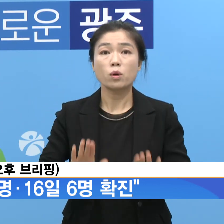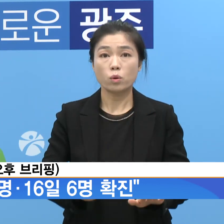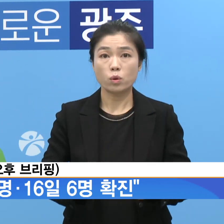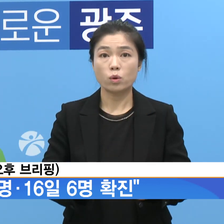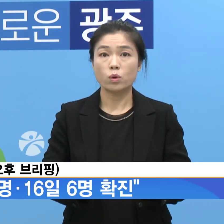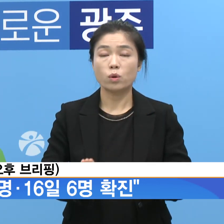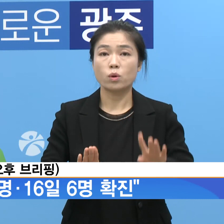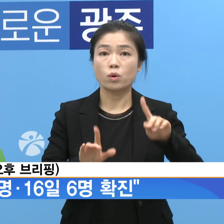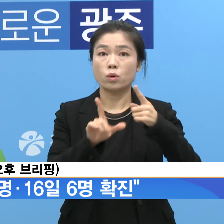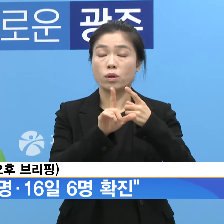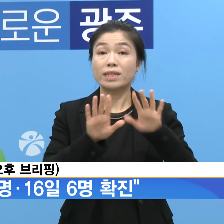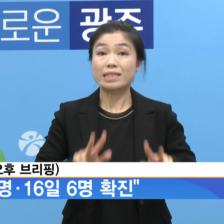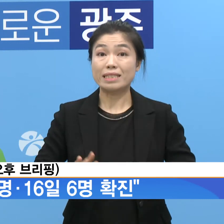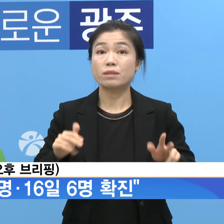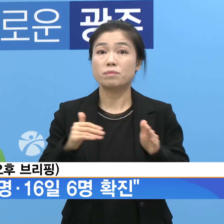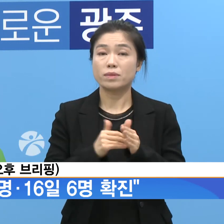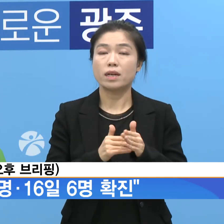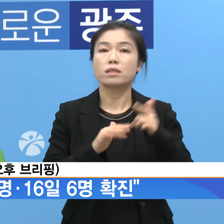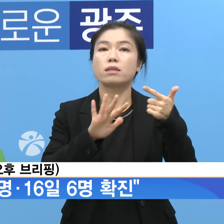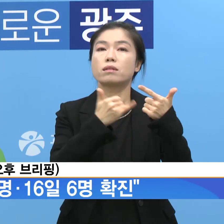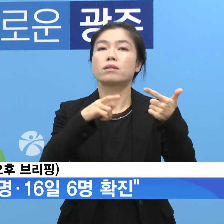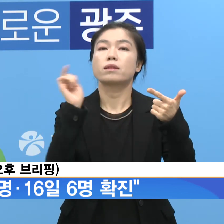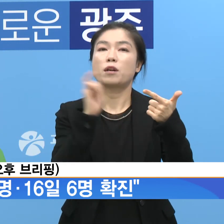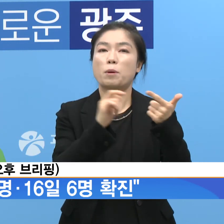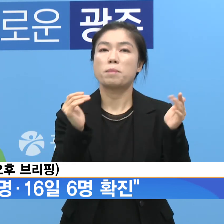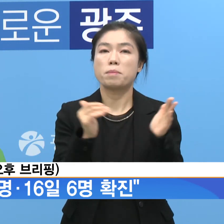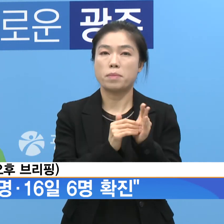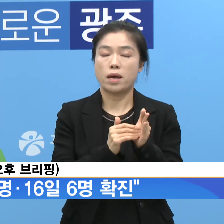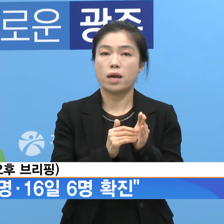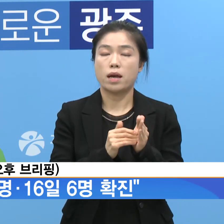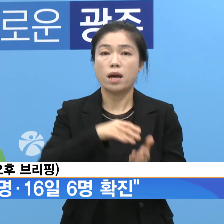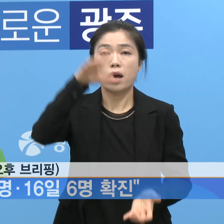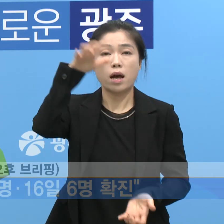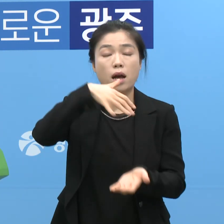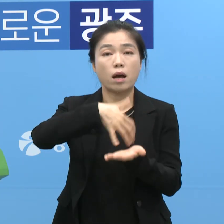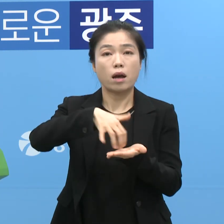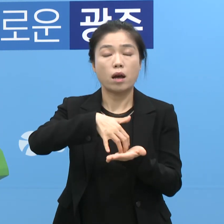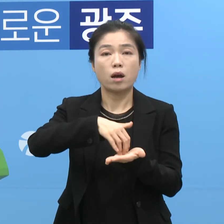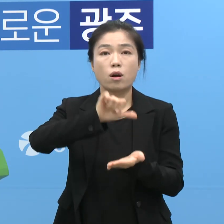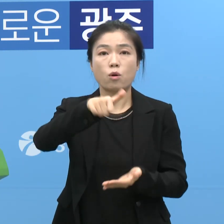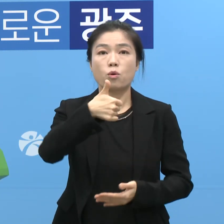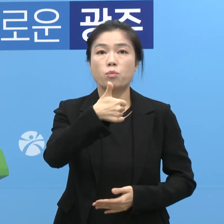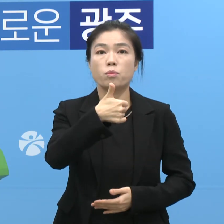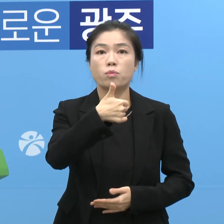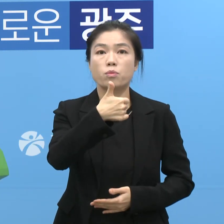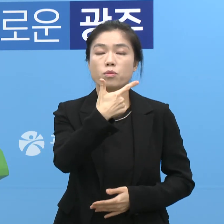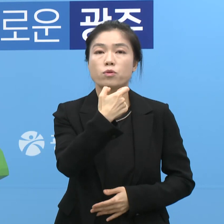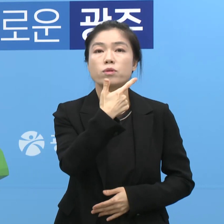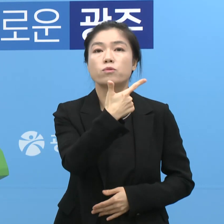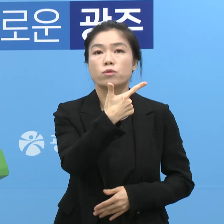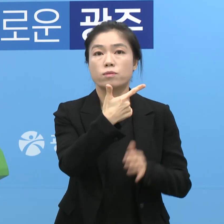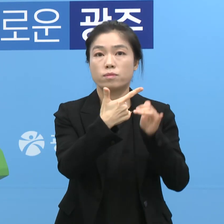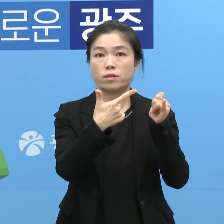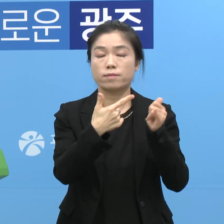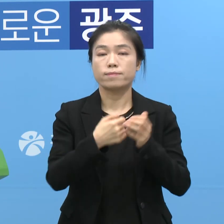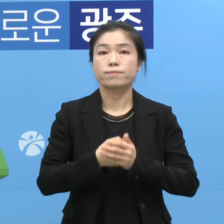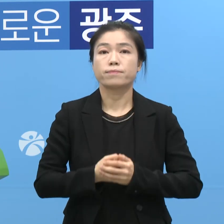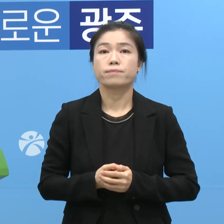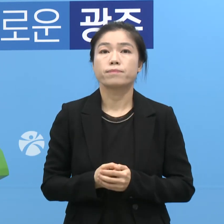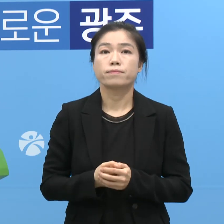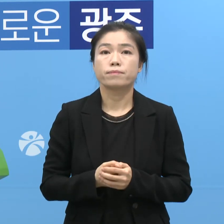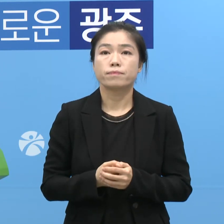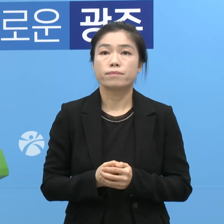16일 올해 현재까지 6명 확진 되었습니다 총 누적 학진 자수 566 명 입니다